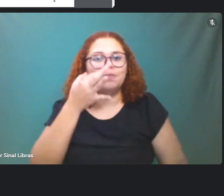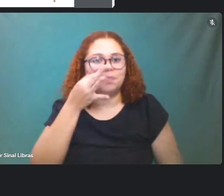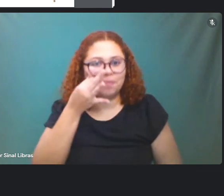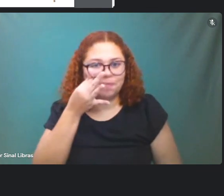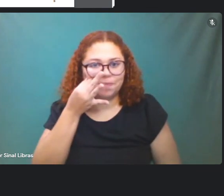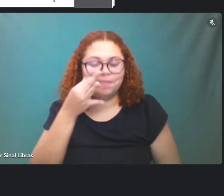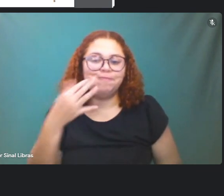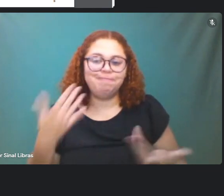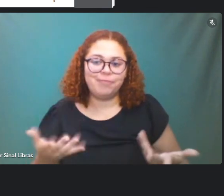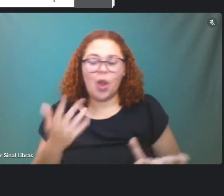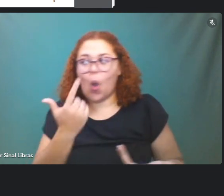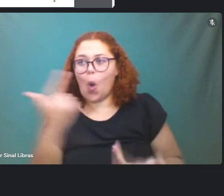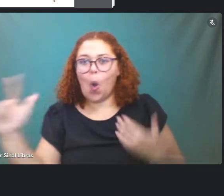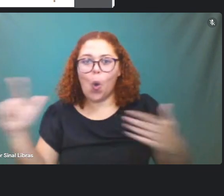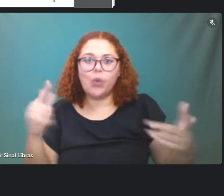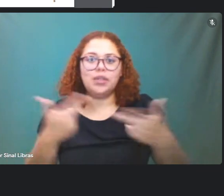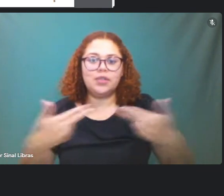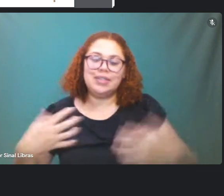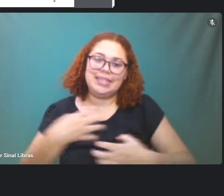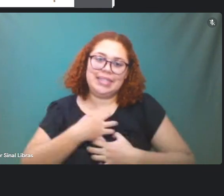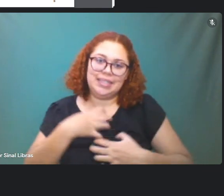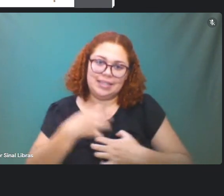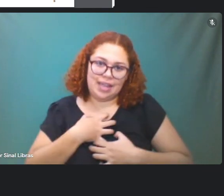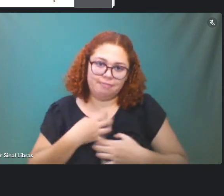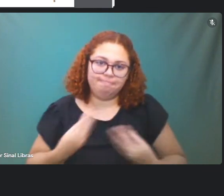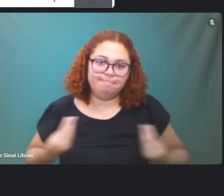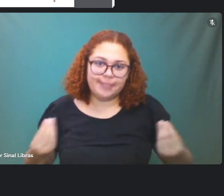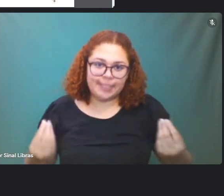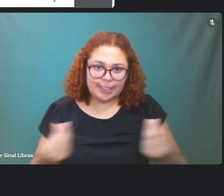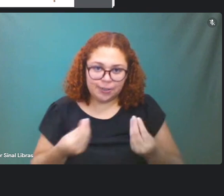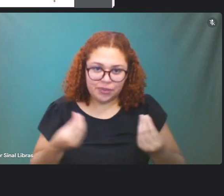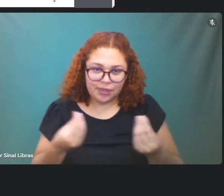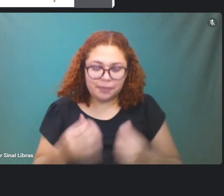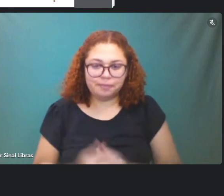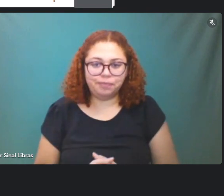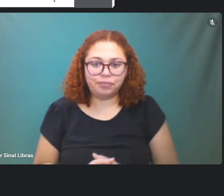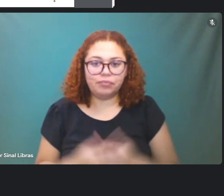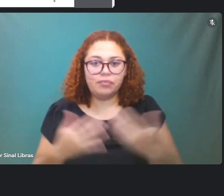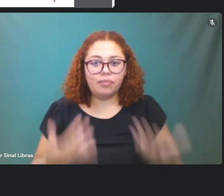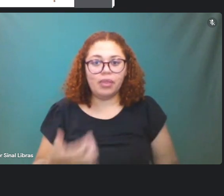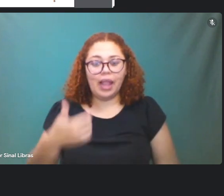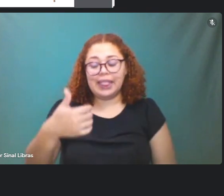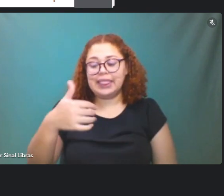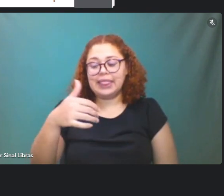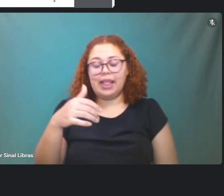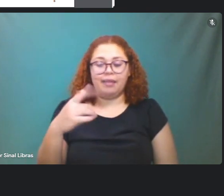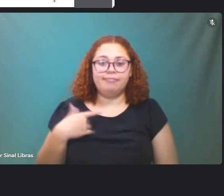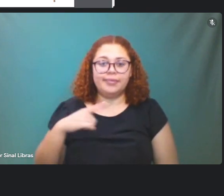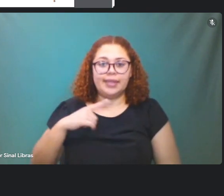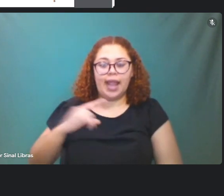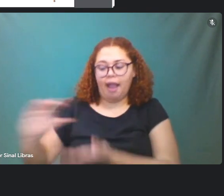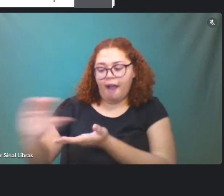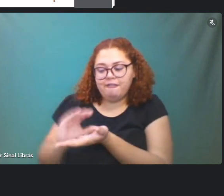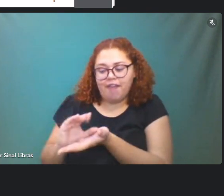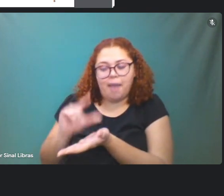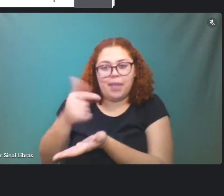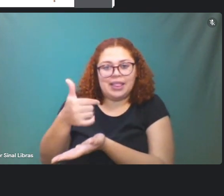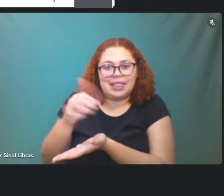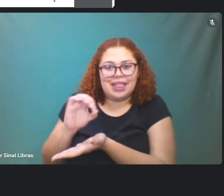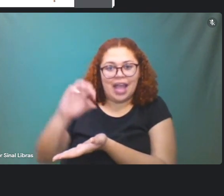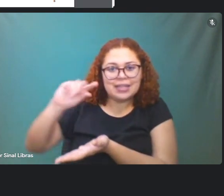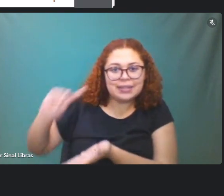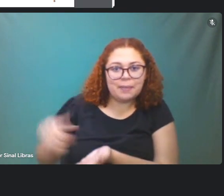questões sensoriais. E, gente, dentro daqueles 10%, 10 milhões, vocês podem propor eventos sensoriais